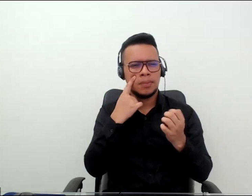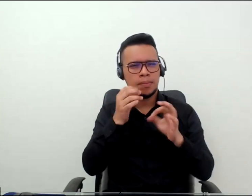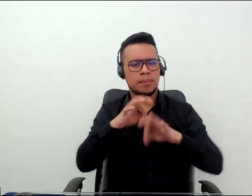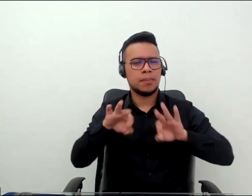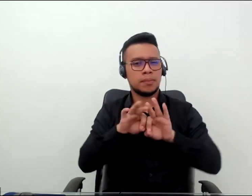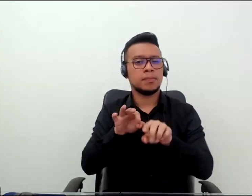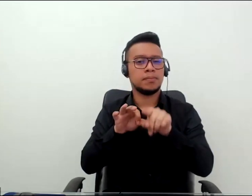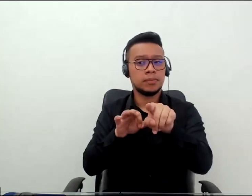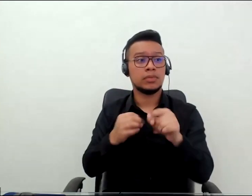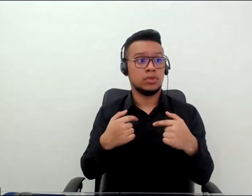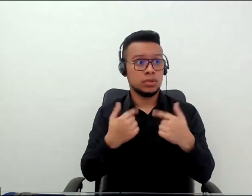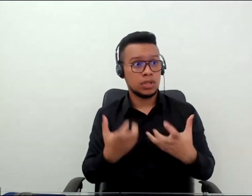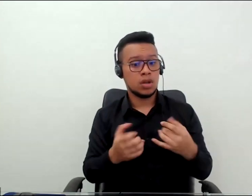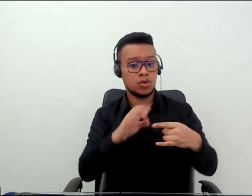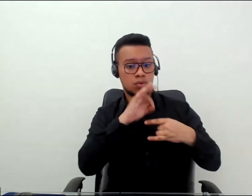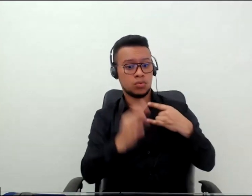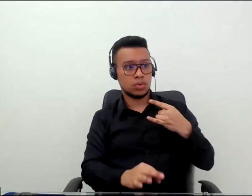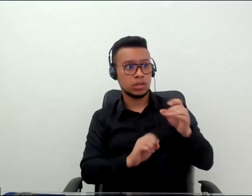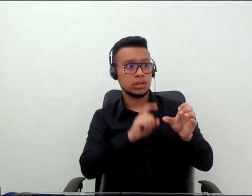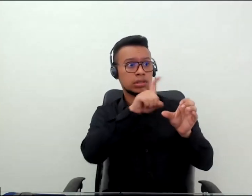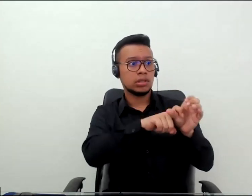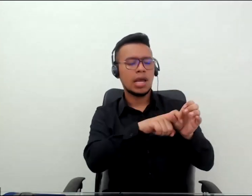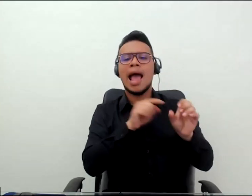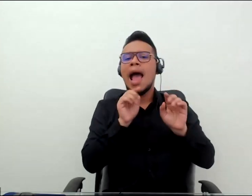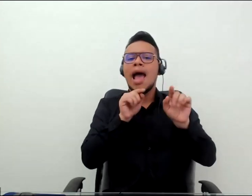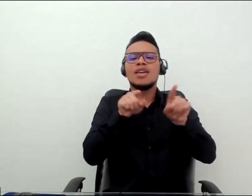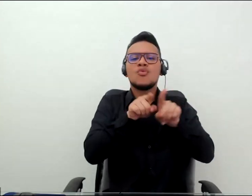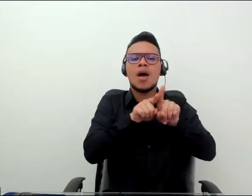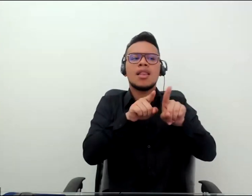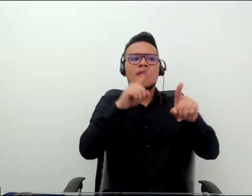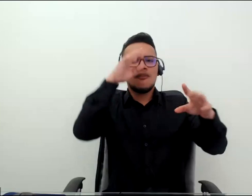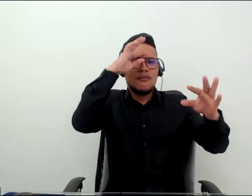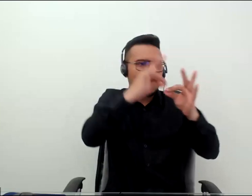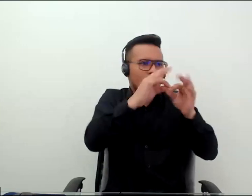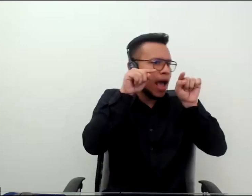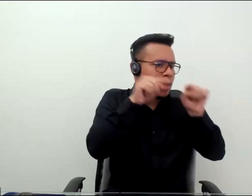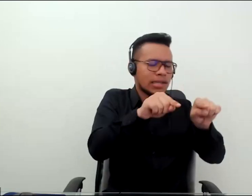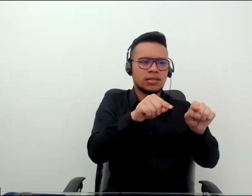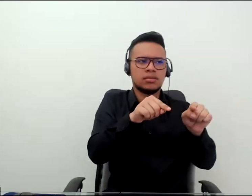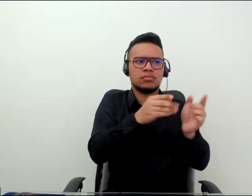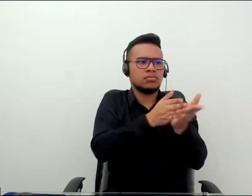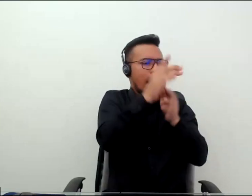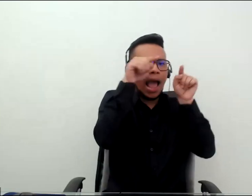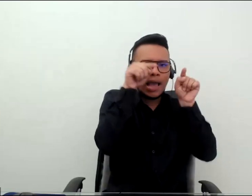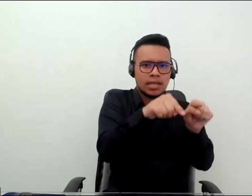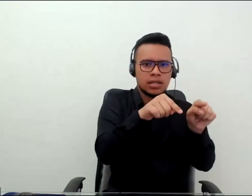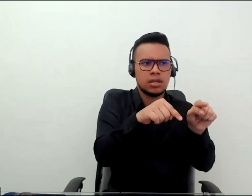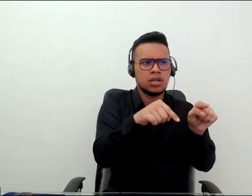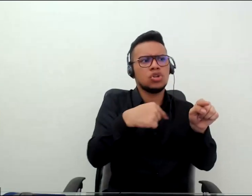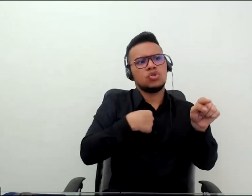gratuidad en la unad les sea fiel a la unad se quede con la unad porque a veces por querer pan y